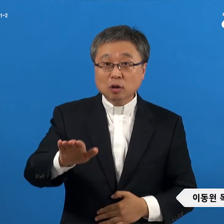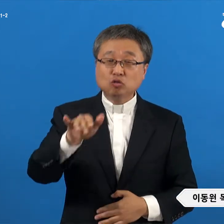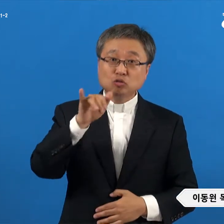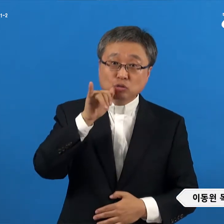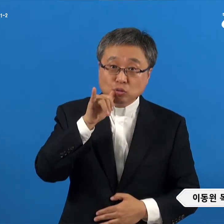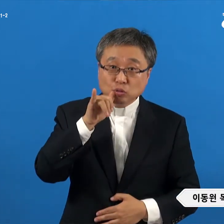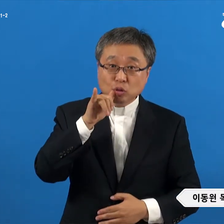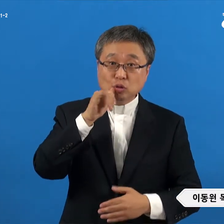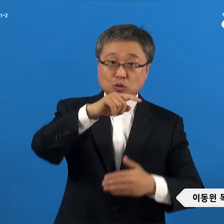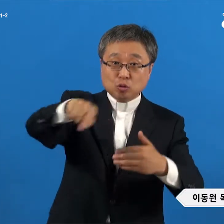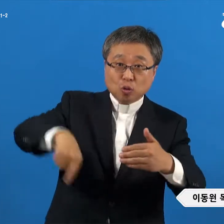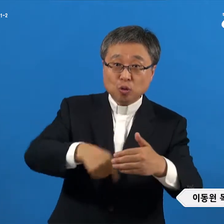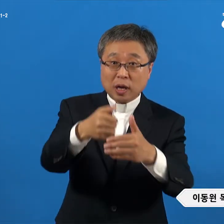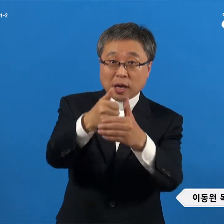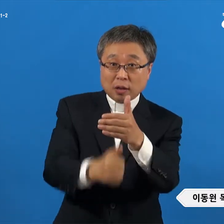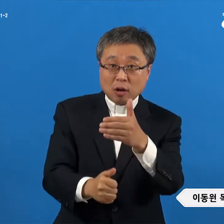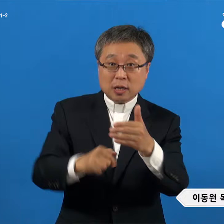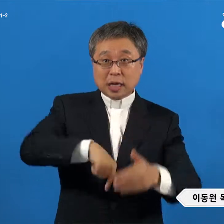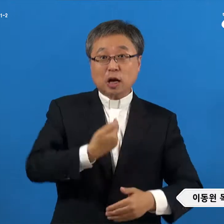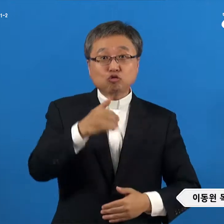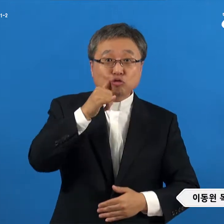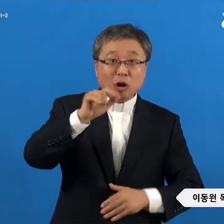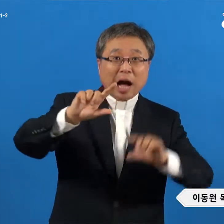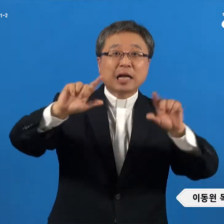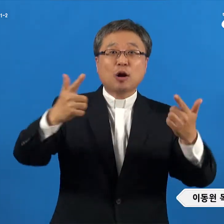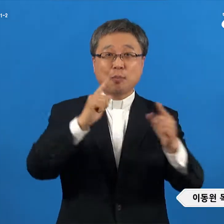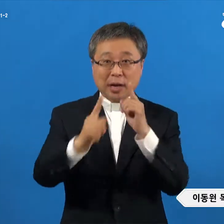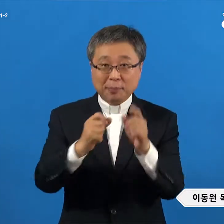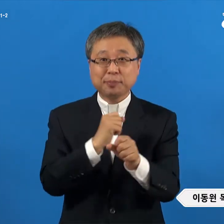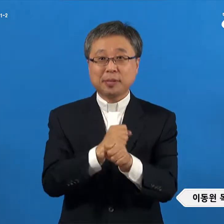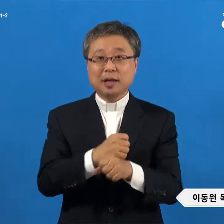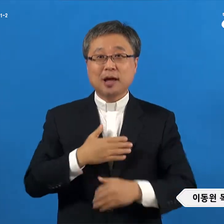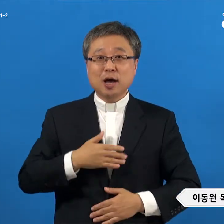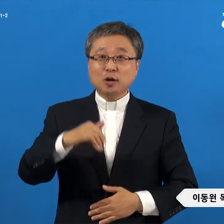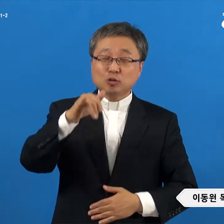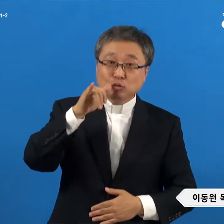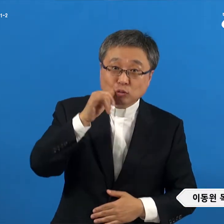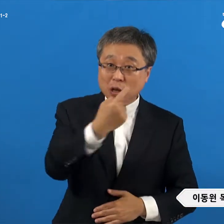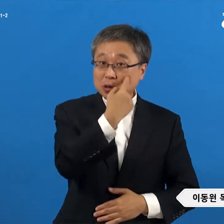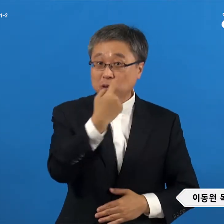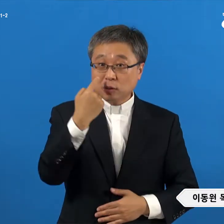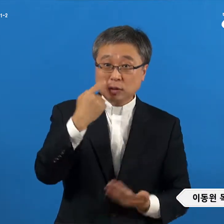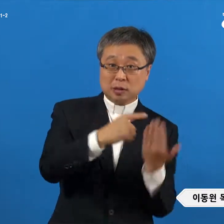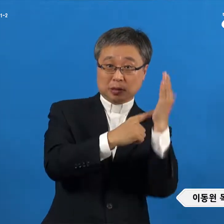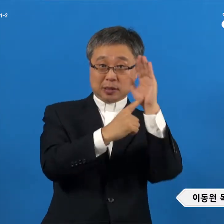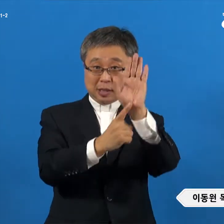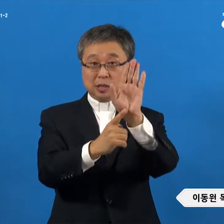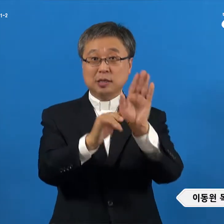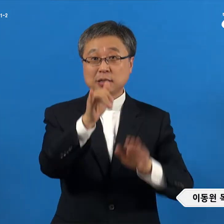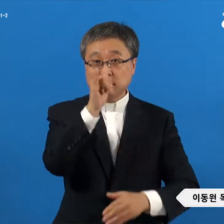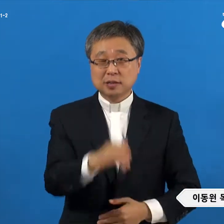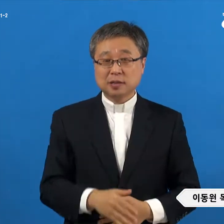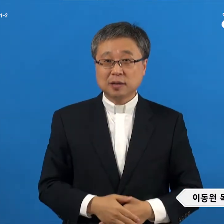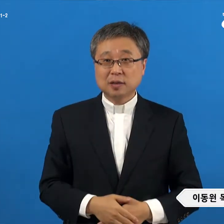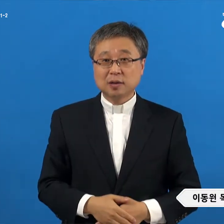있는 사람들의 특성이 자기 중독 아니라고 그래요. 네. 중독의 징후들이 있어요. 사인들이 있습니다. 과잉